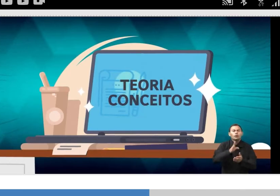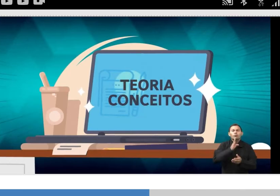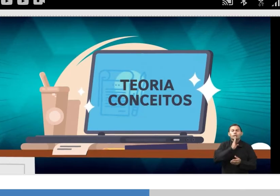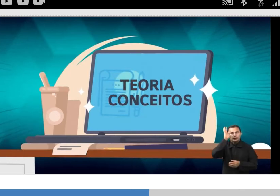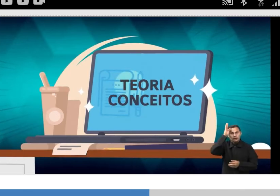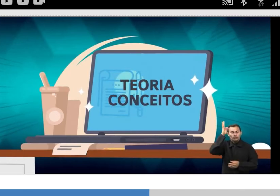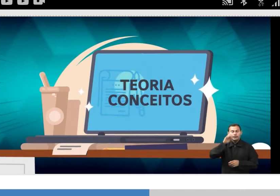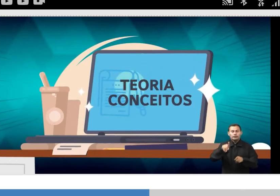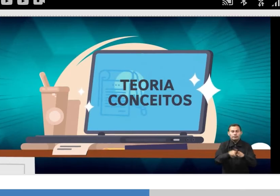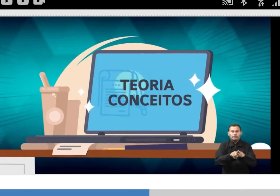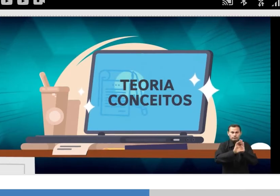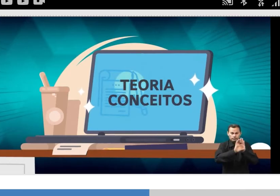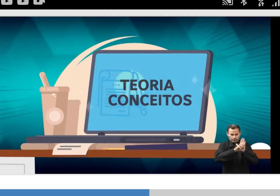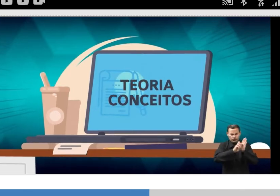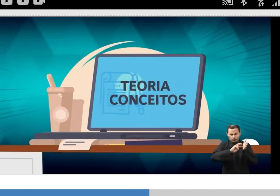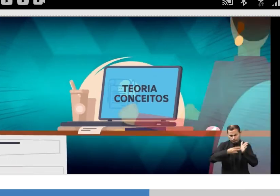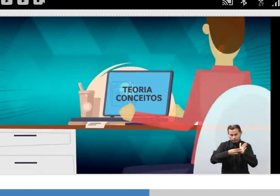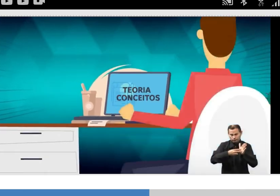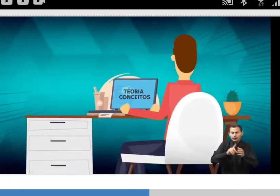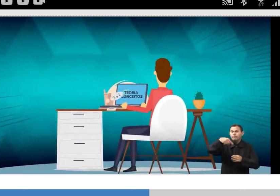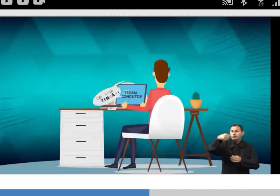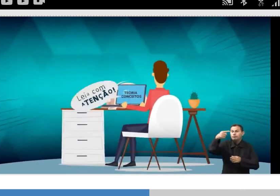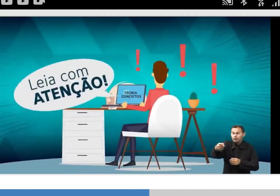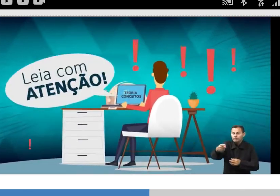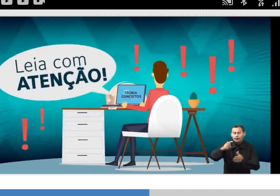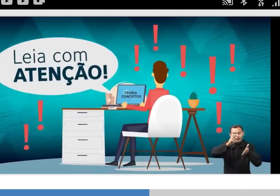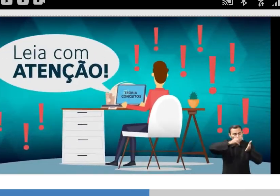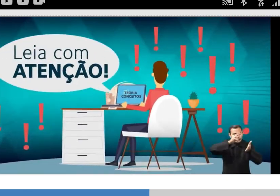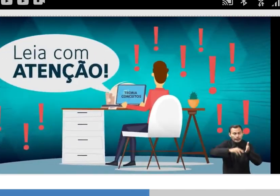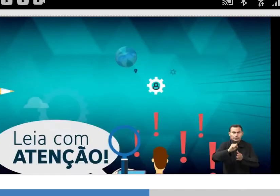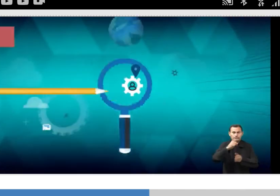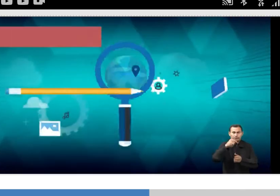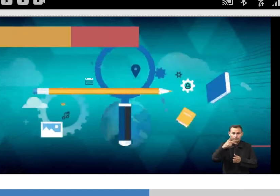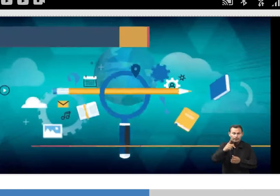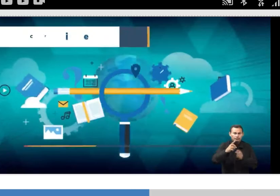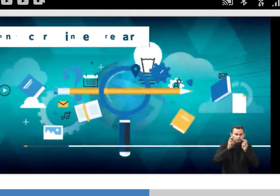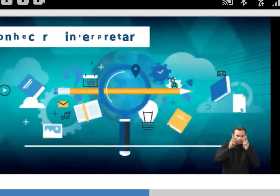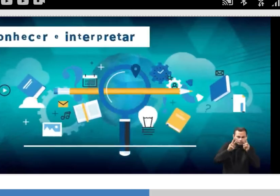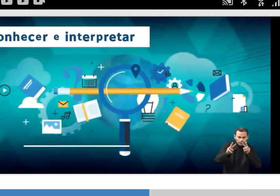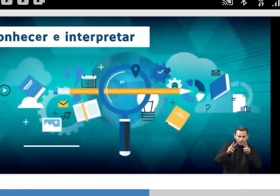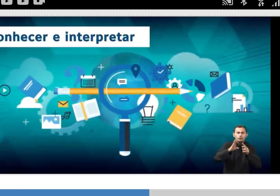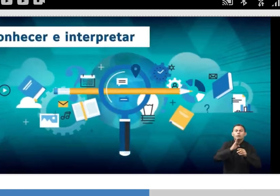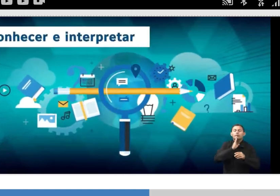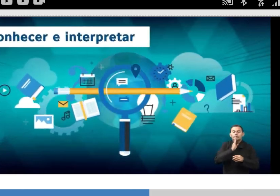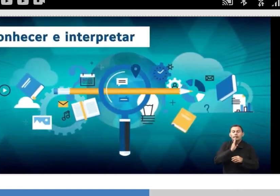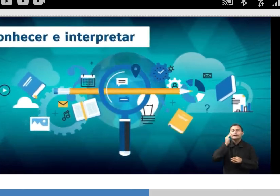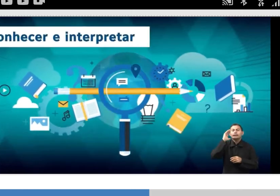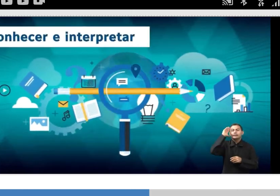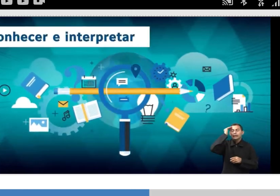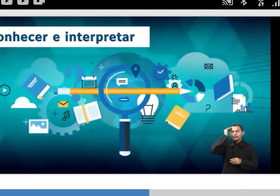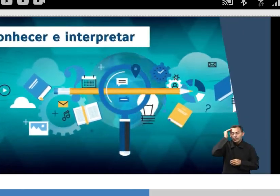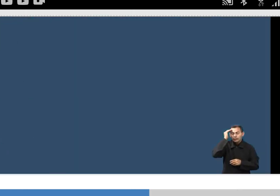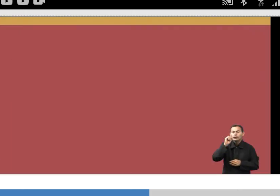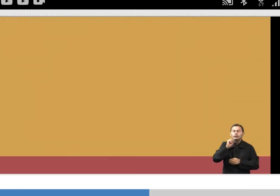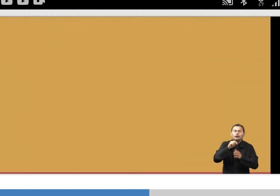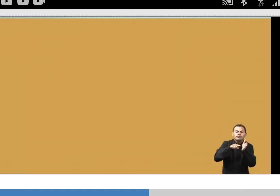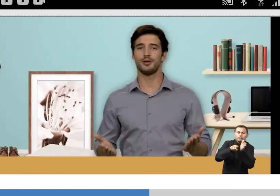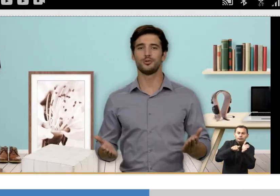os conceitos da disciplina. Em seguida, leia a SP com atenção para conhecer e interpretar a situação